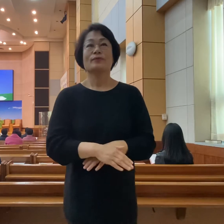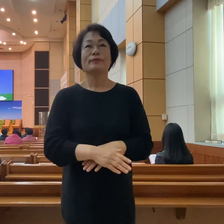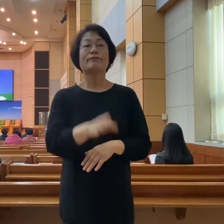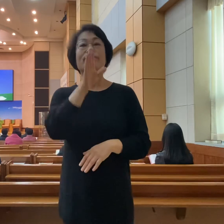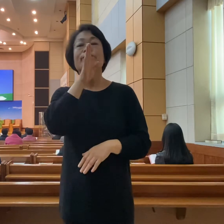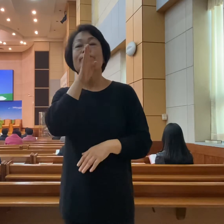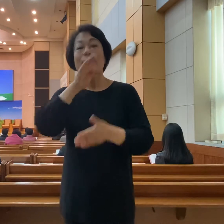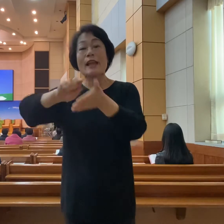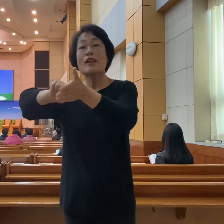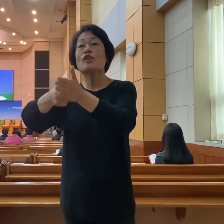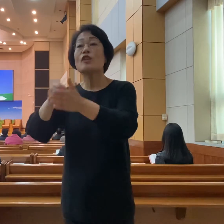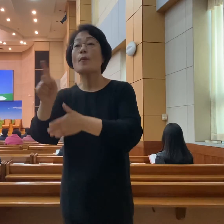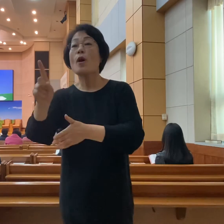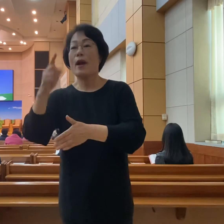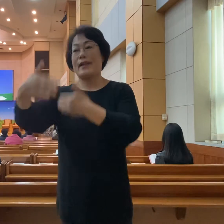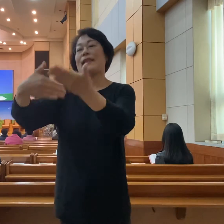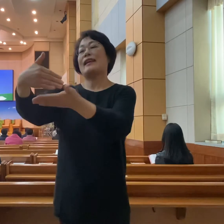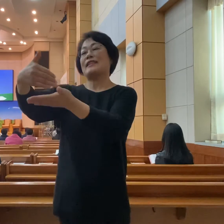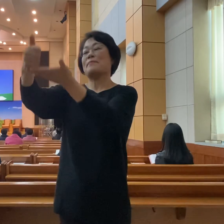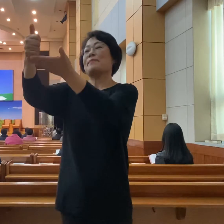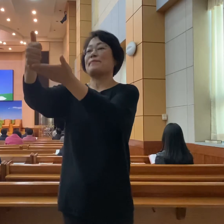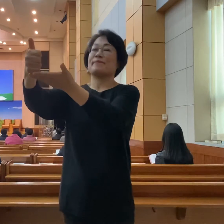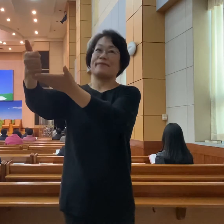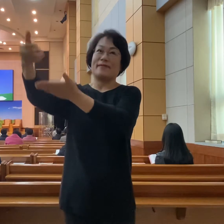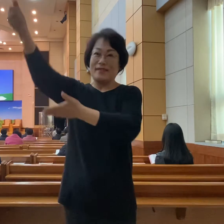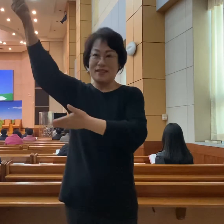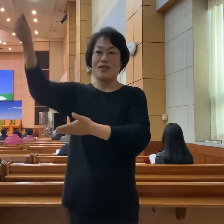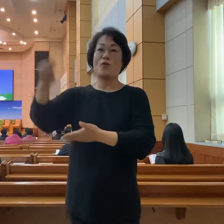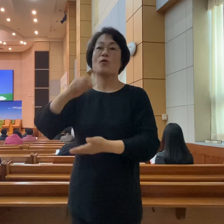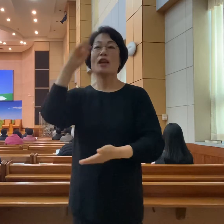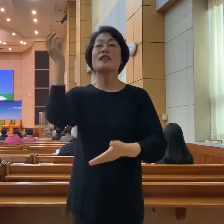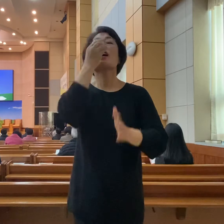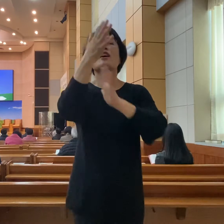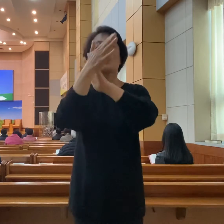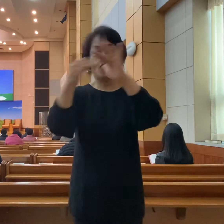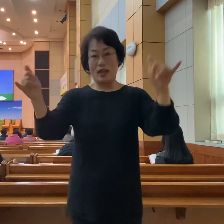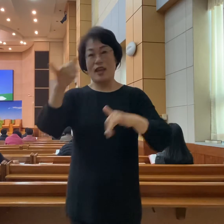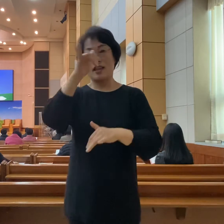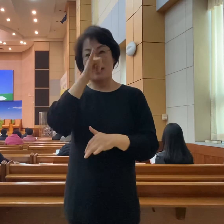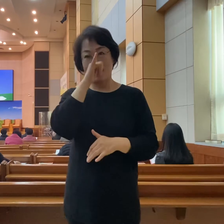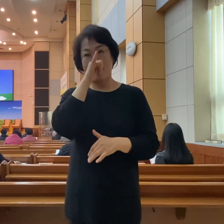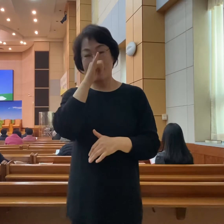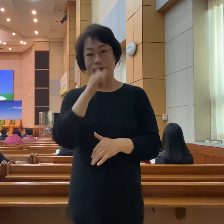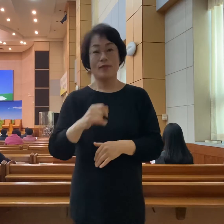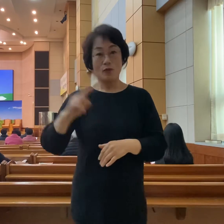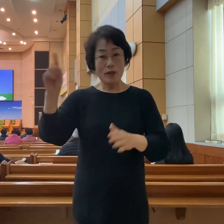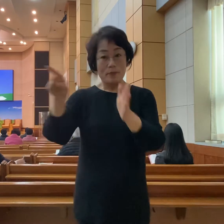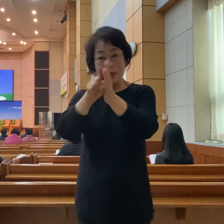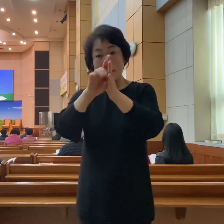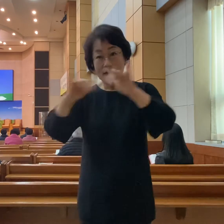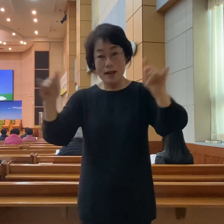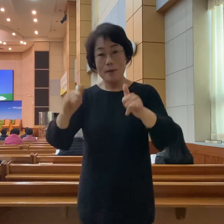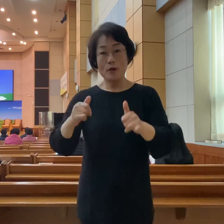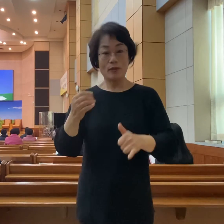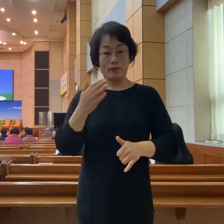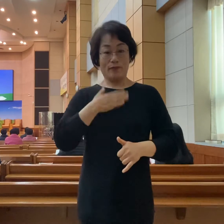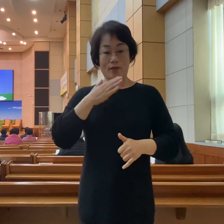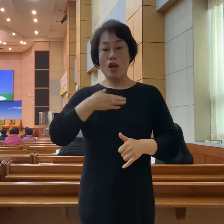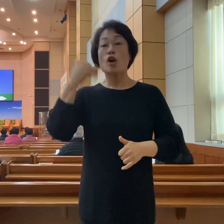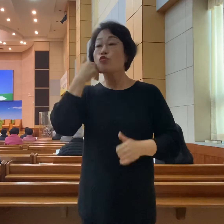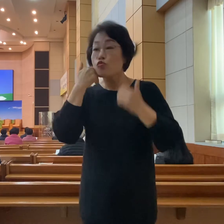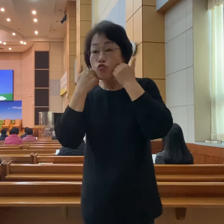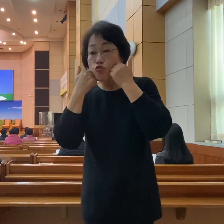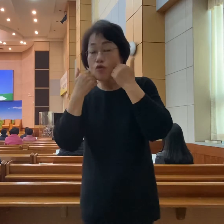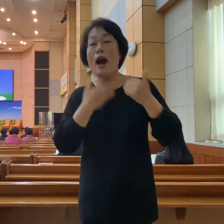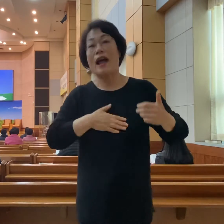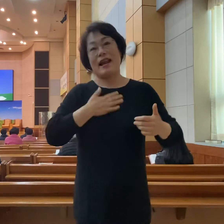정말 열쇠는 하나님에게 있고 성도에게 있고 특별히 그 성도는 자기가 누구인지를